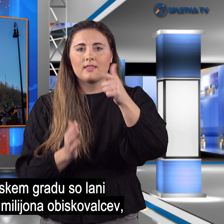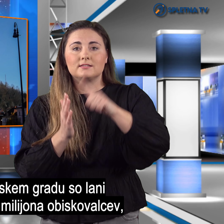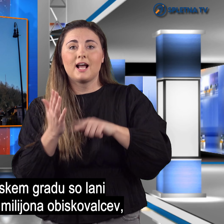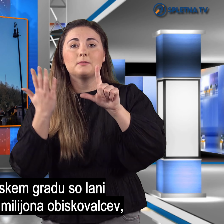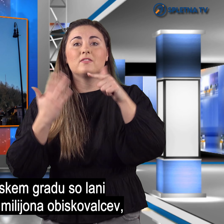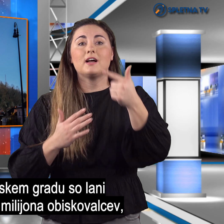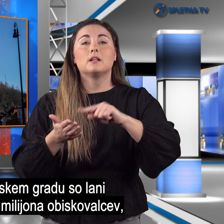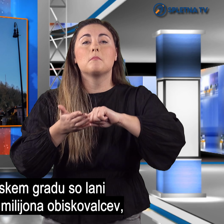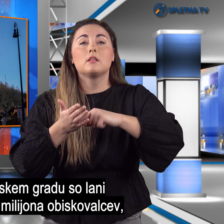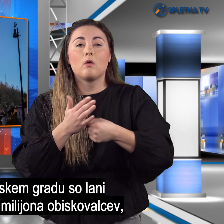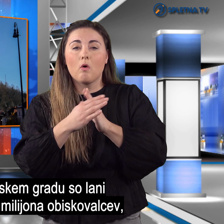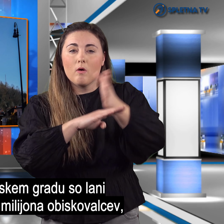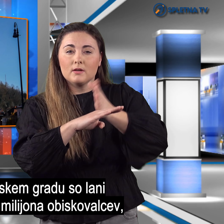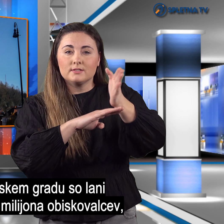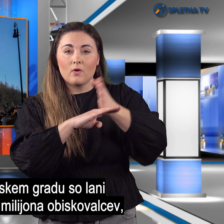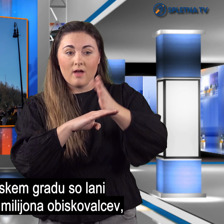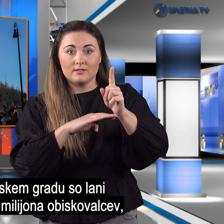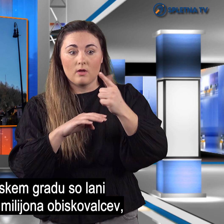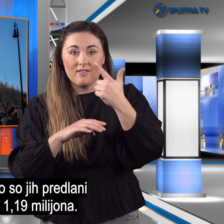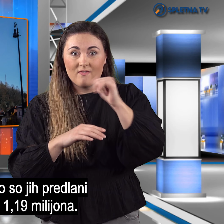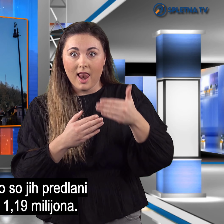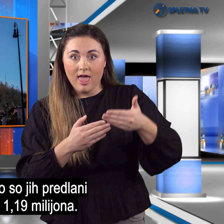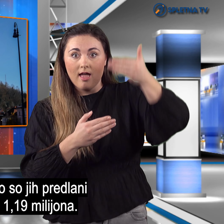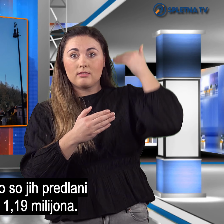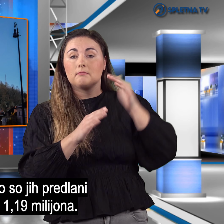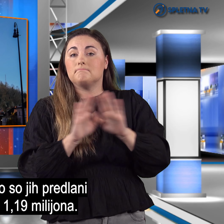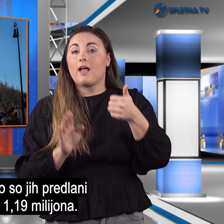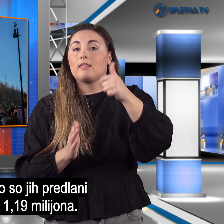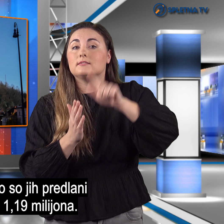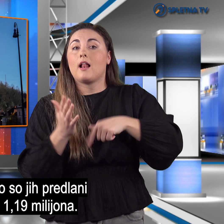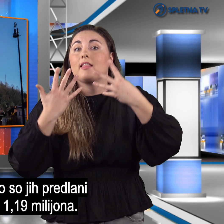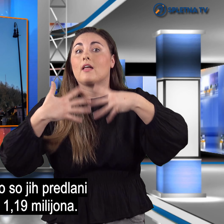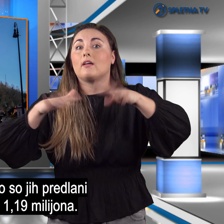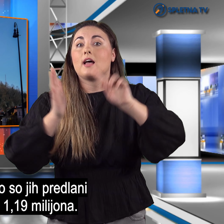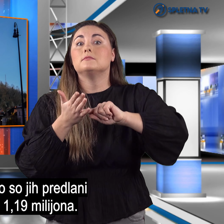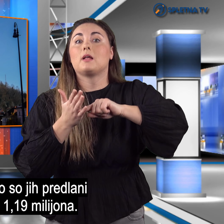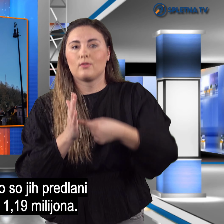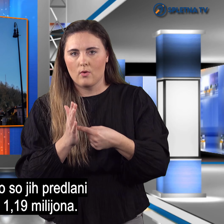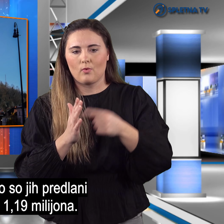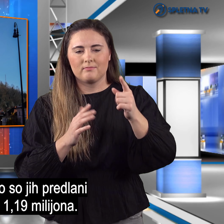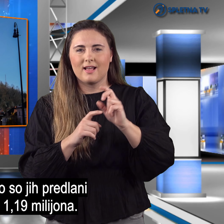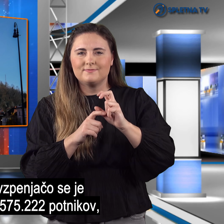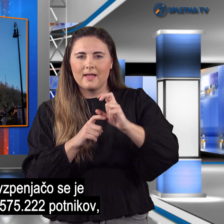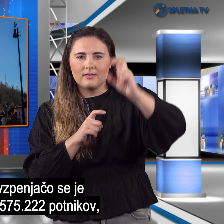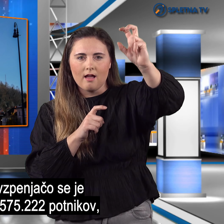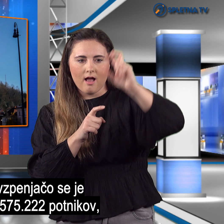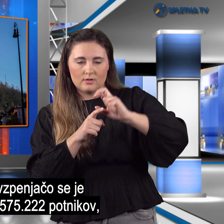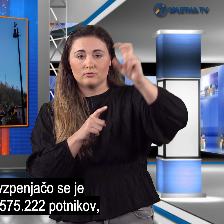1,27 milijona obiskovalcev, potem ko so jih predlani našteli 1,19 milijona. S tirno vzpenjačo